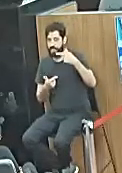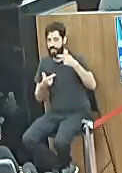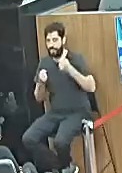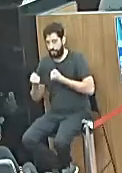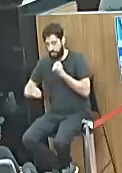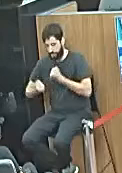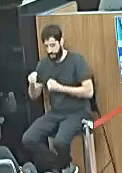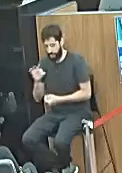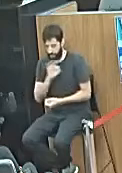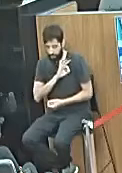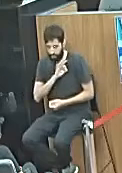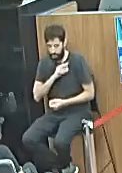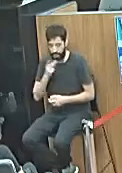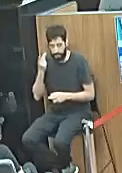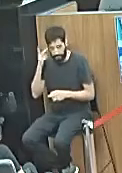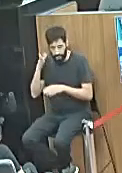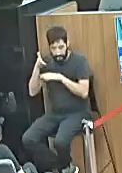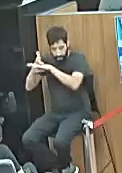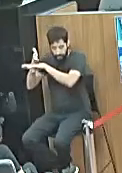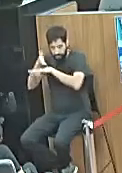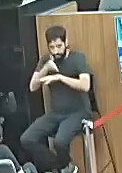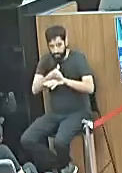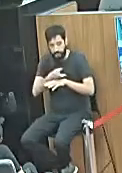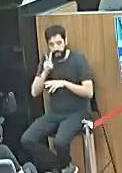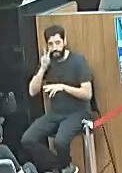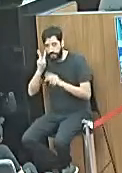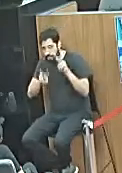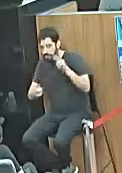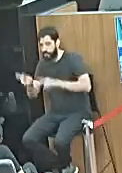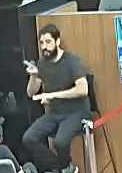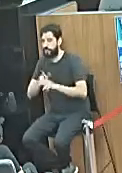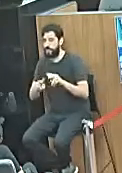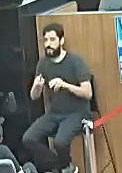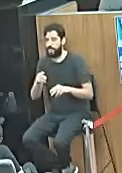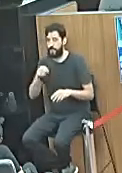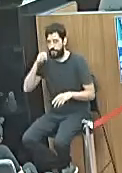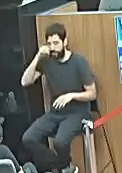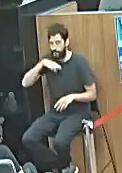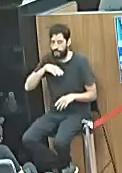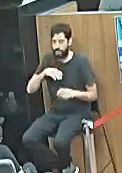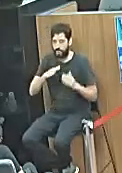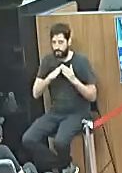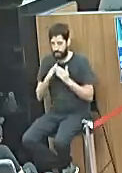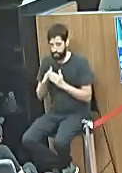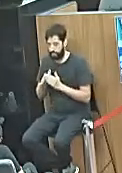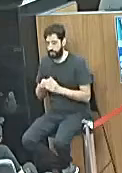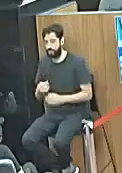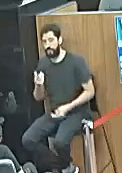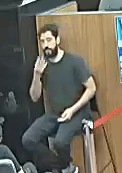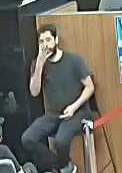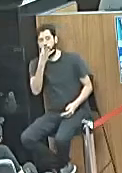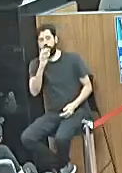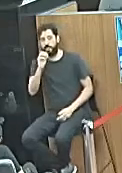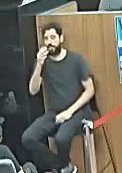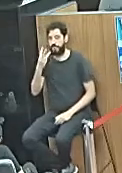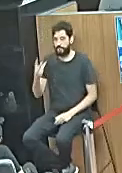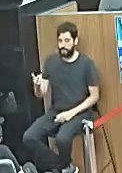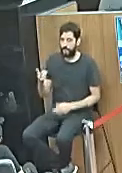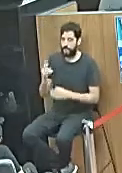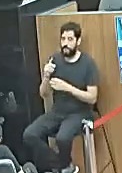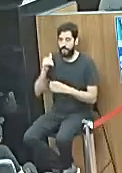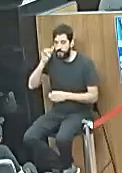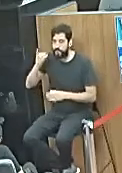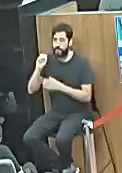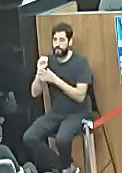de prevenção à violência doméstica aumento da meta financeira da ação 40 32 prevenção e proteção